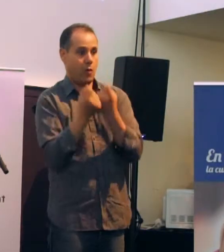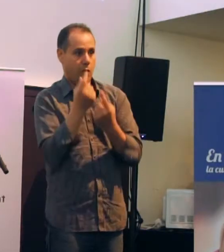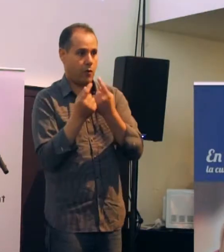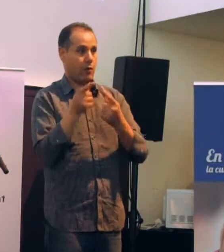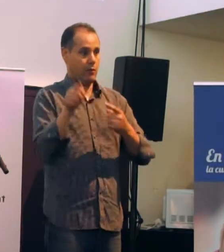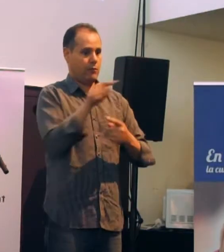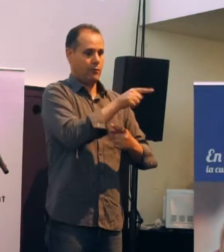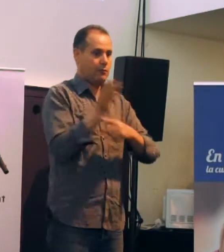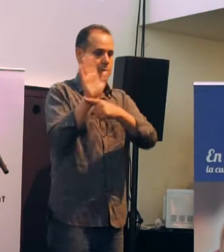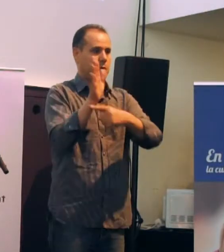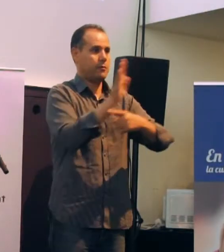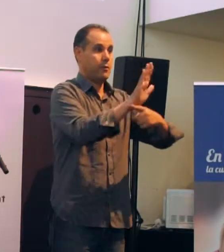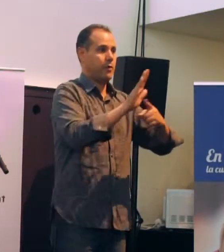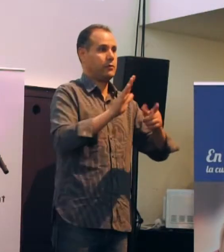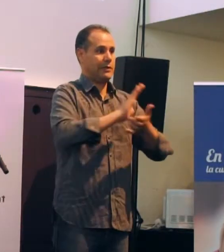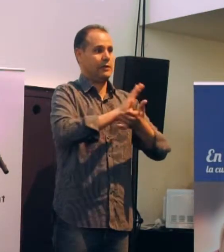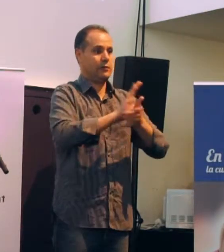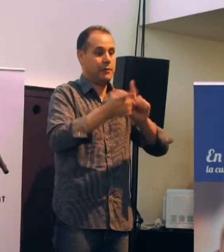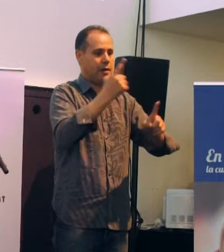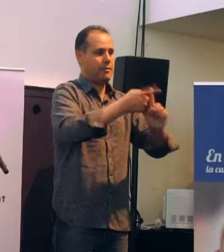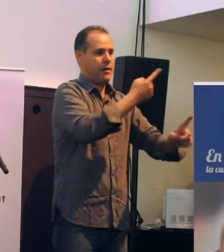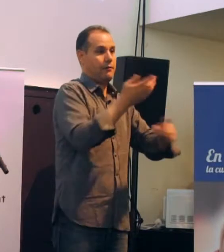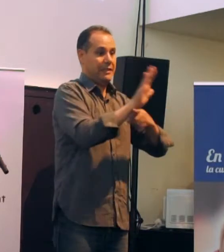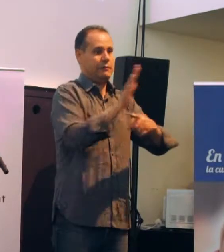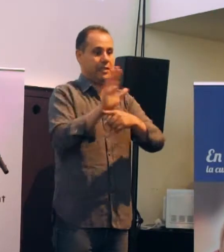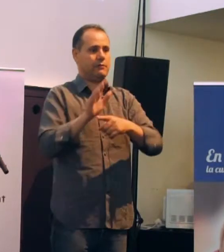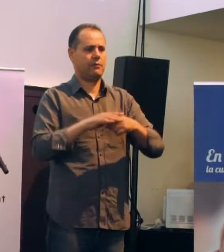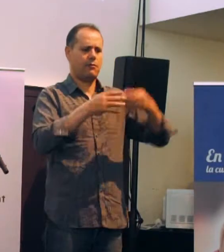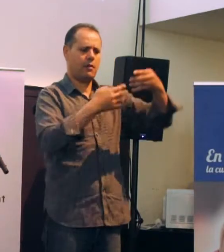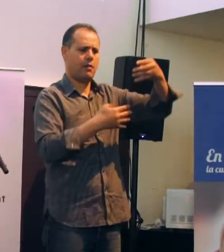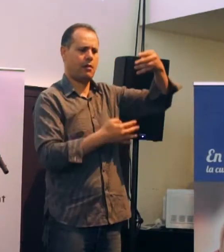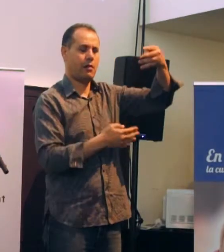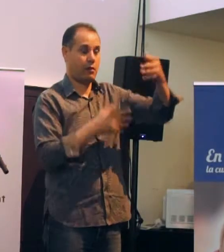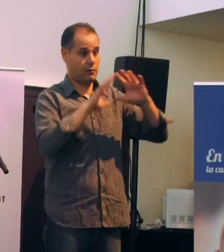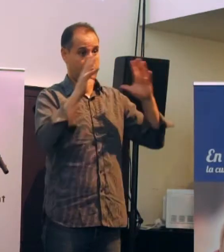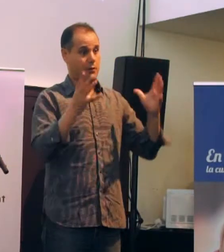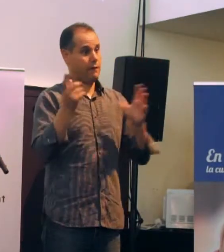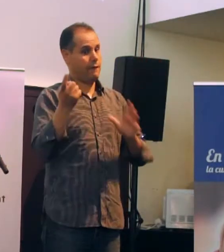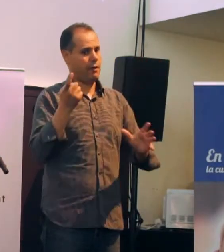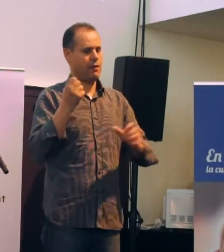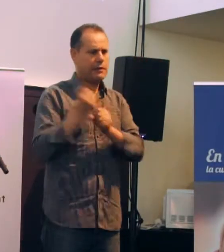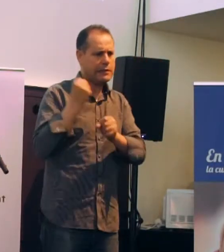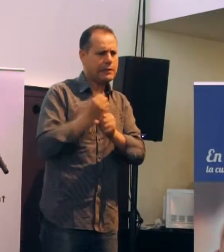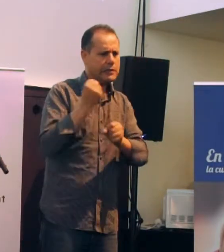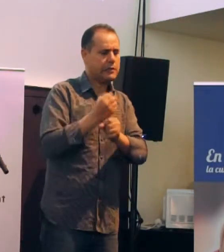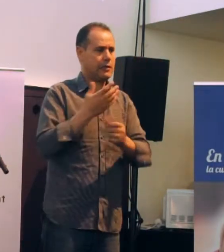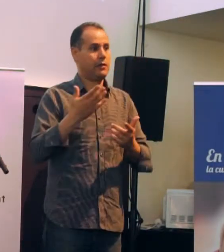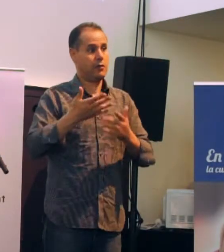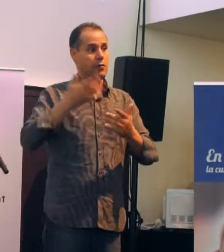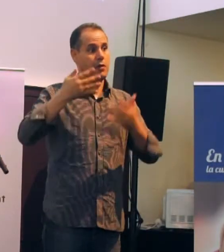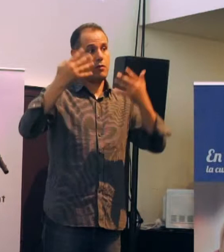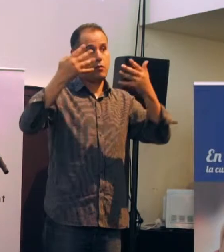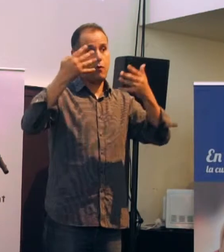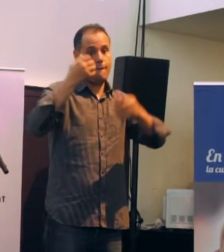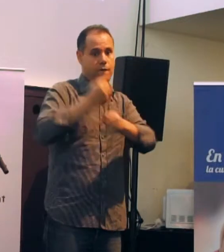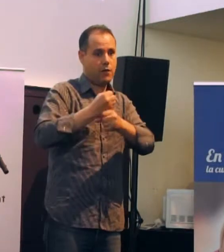séances spéciales à leurs habitants. L'ensemble des actions que je viens d'énumérer est le reflet du travail de fond mené auprès des publics depuis 9 ans maintenant